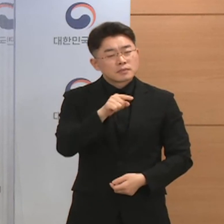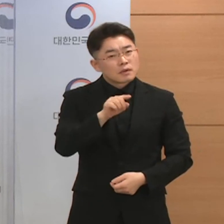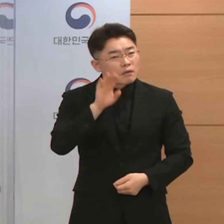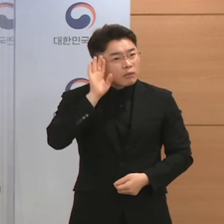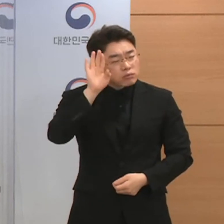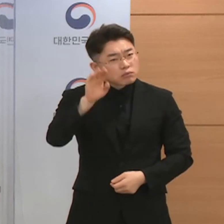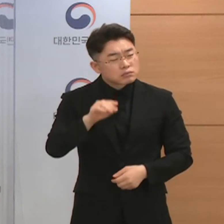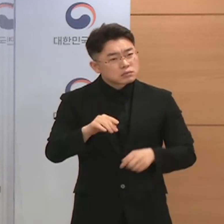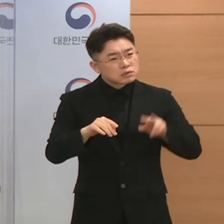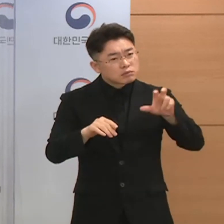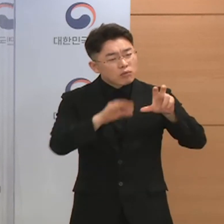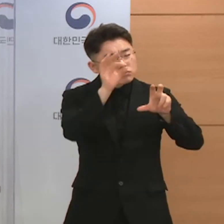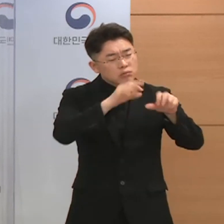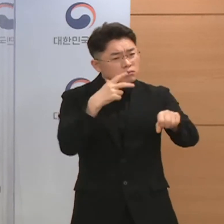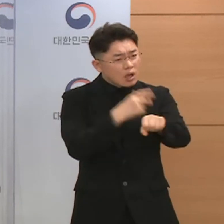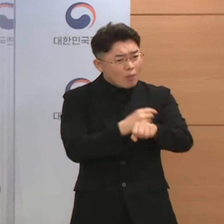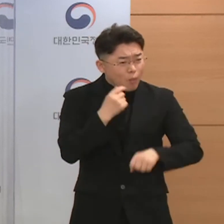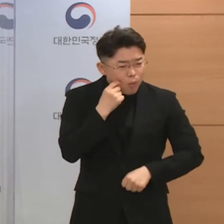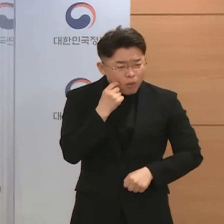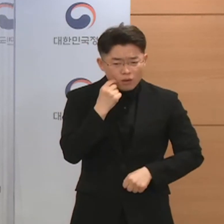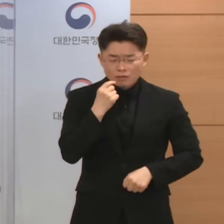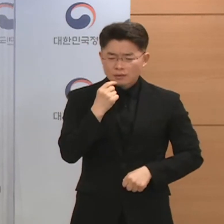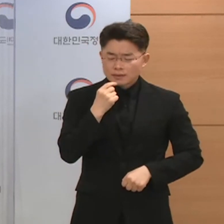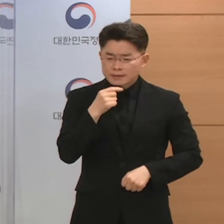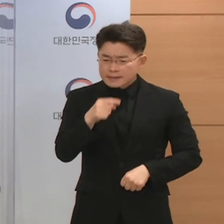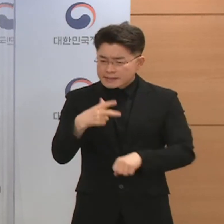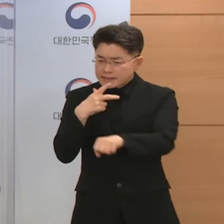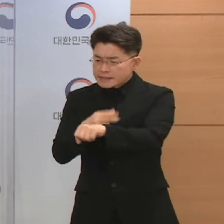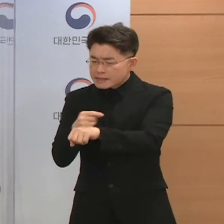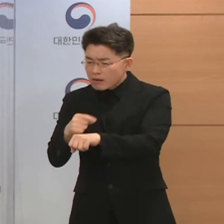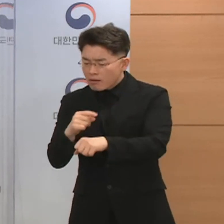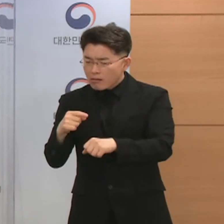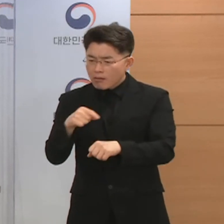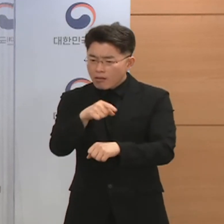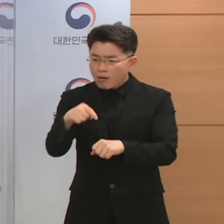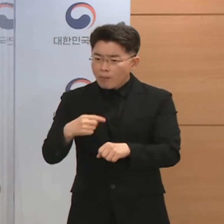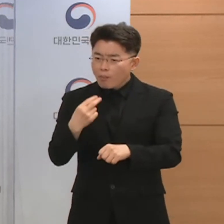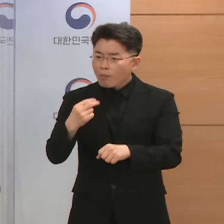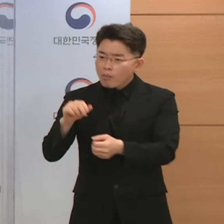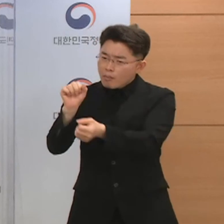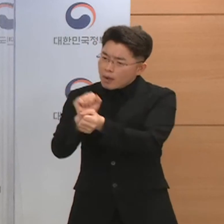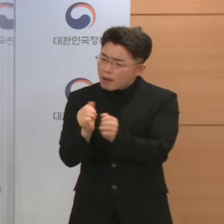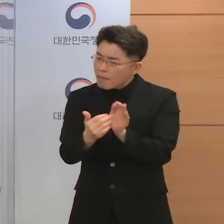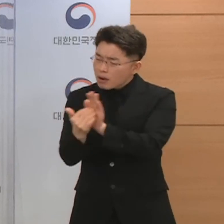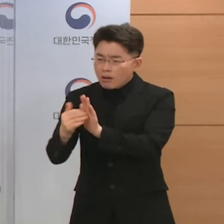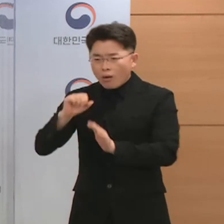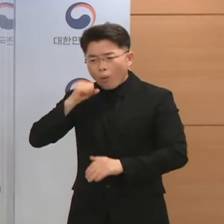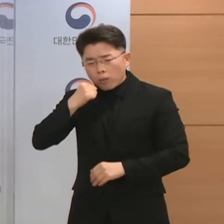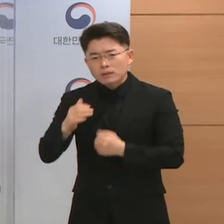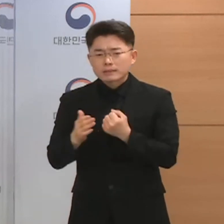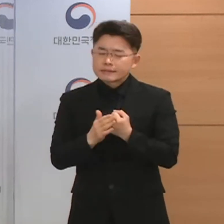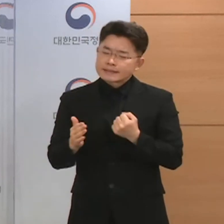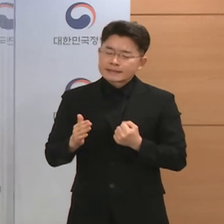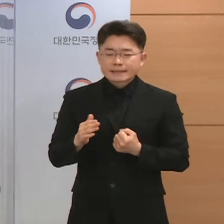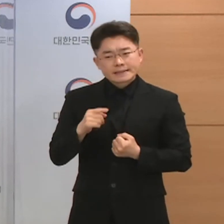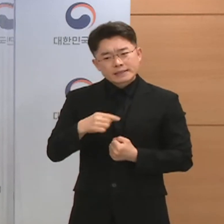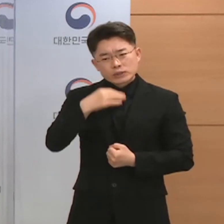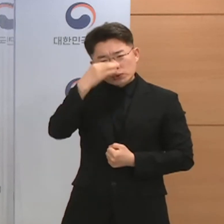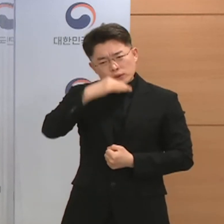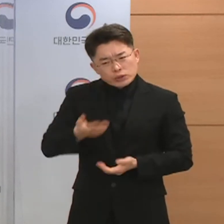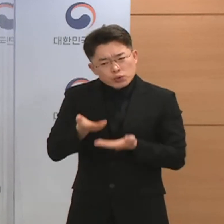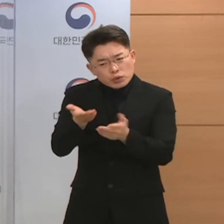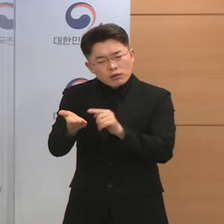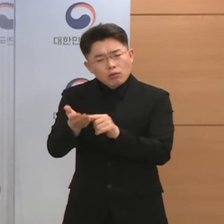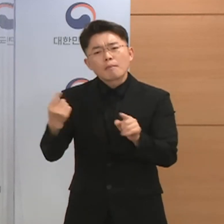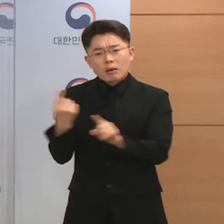확보됐는지 현황을 다시 한번 분석해 보면서 오늘 발표한 7월 이후의 인센티브 조치에 대해서도 함께 재검토해야 될